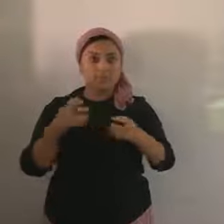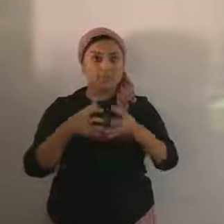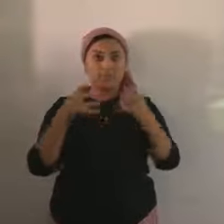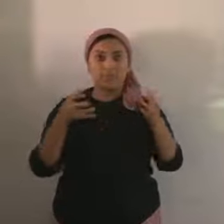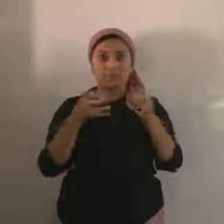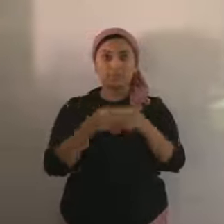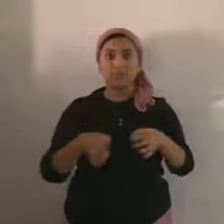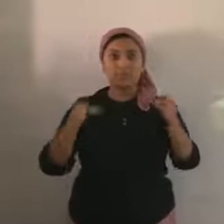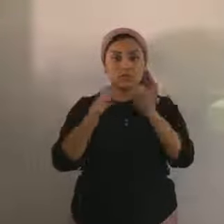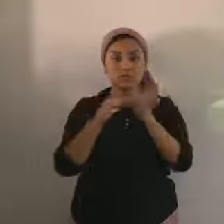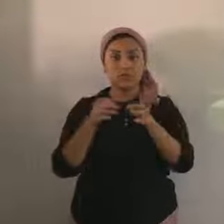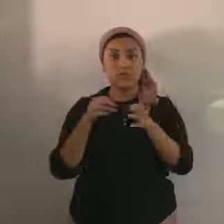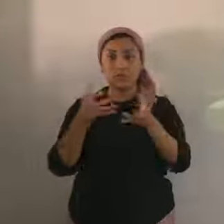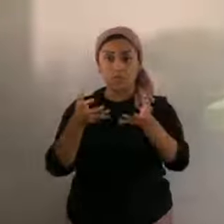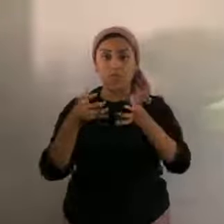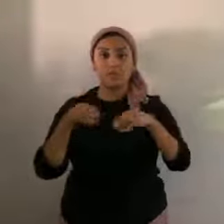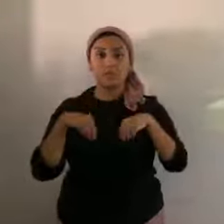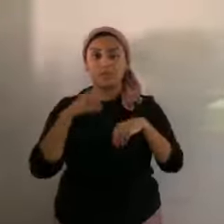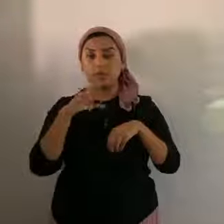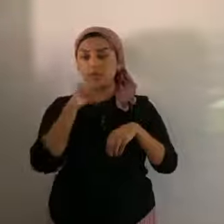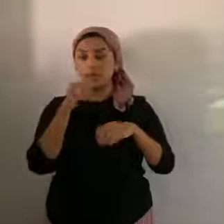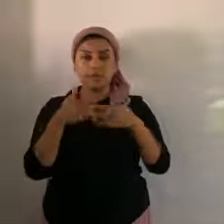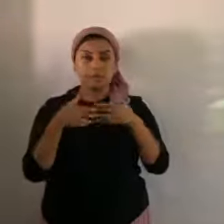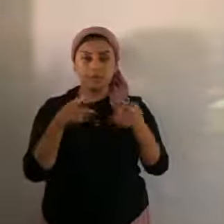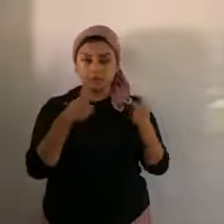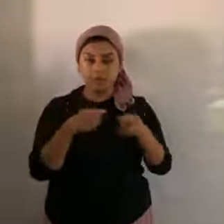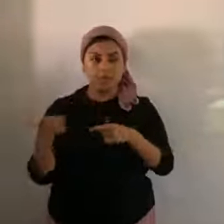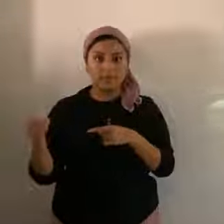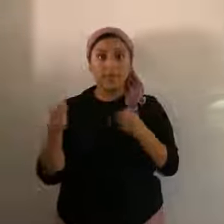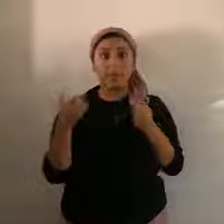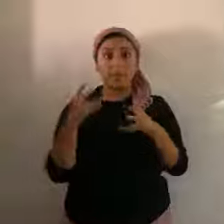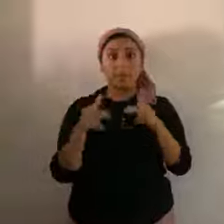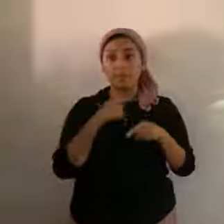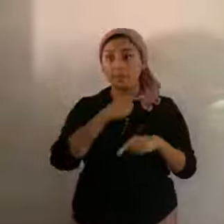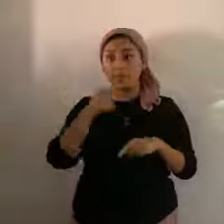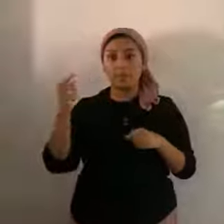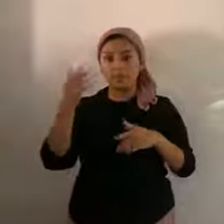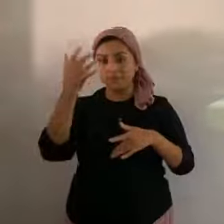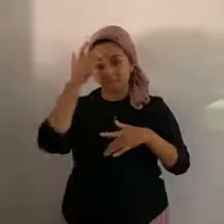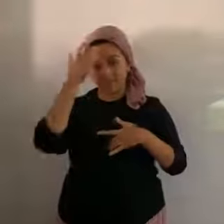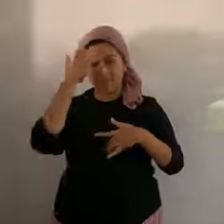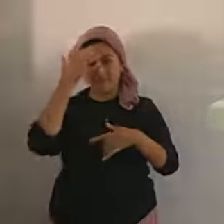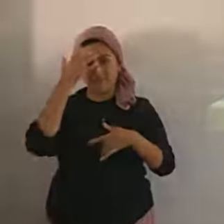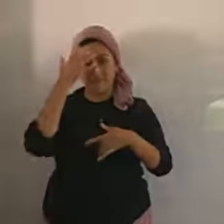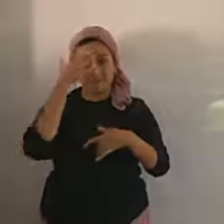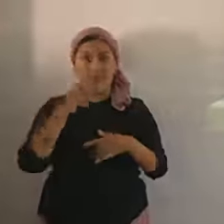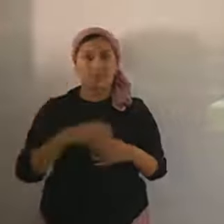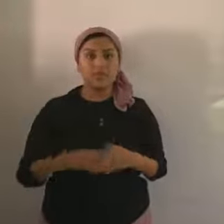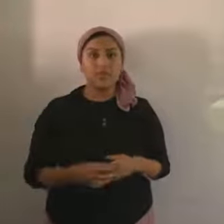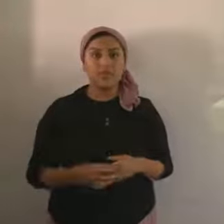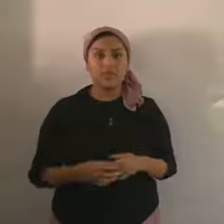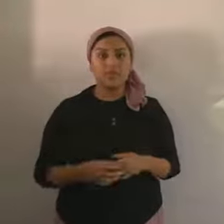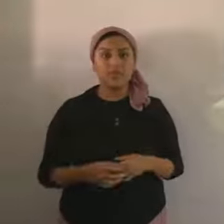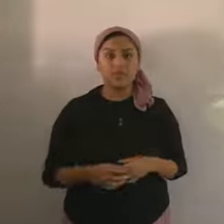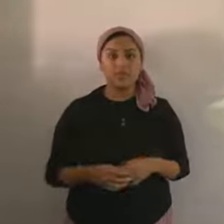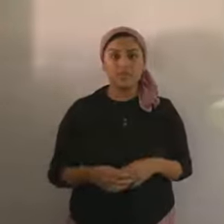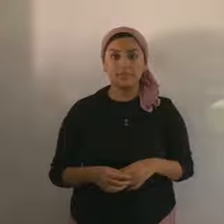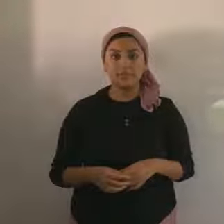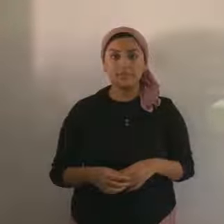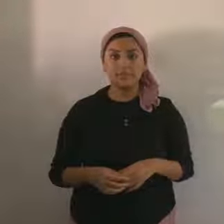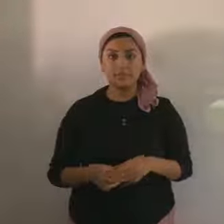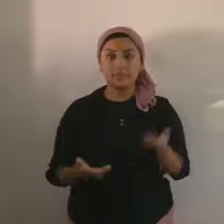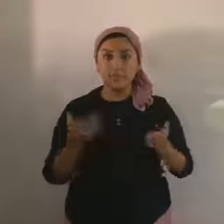crítico, querramos aceptarlo o no. Mucha gente se está enfermando de leucemia de la nada. ¿No